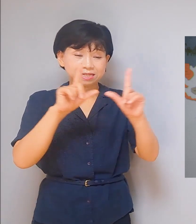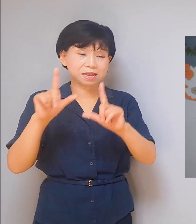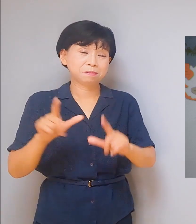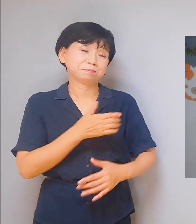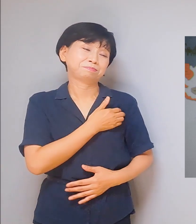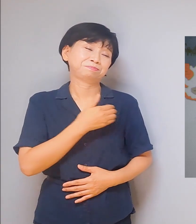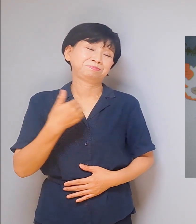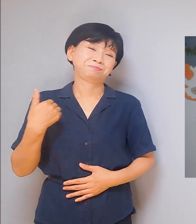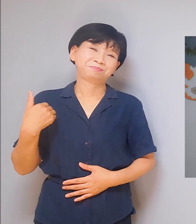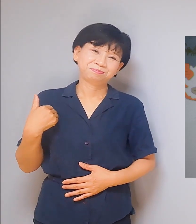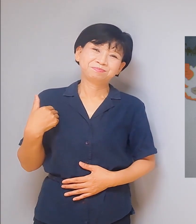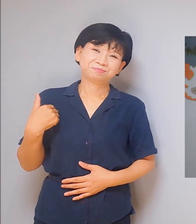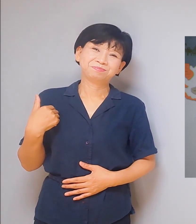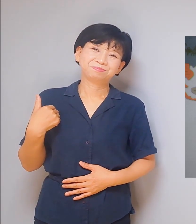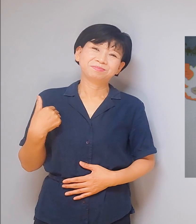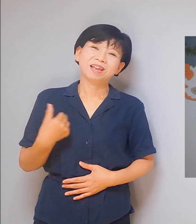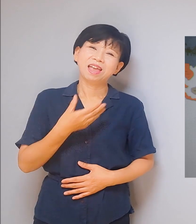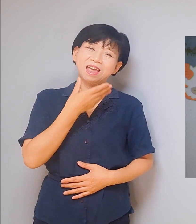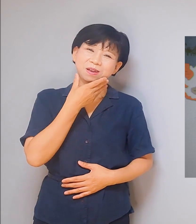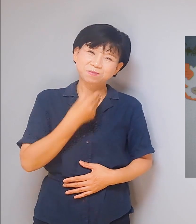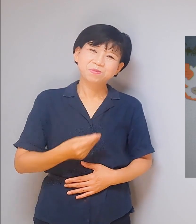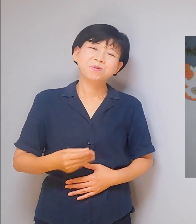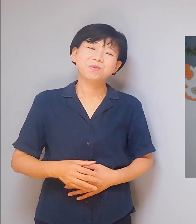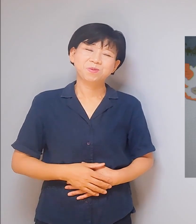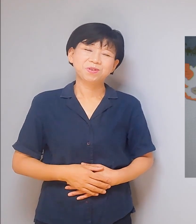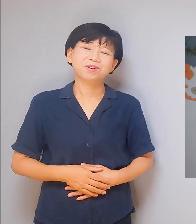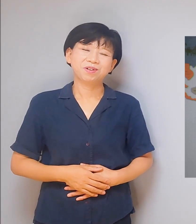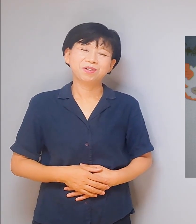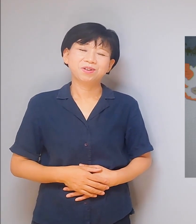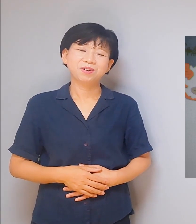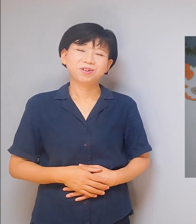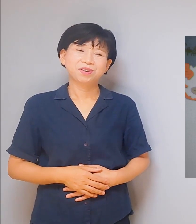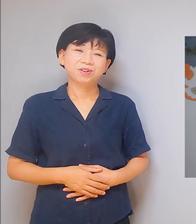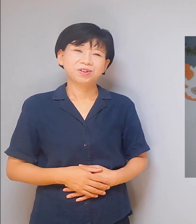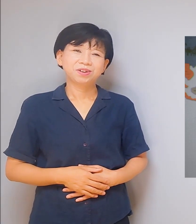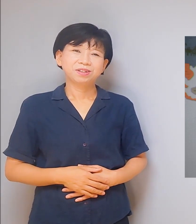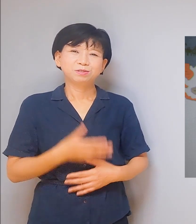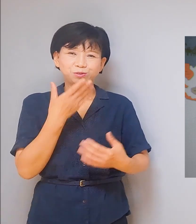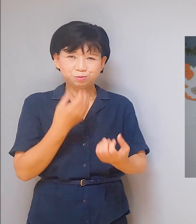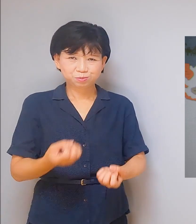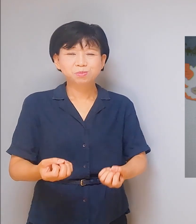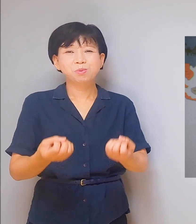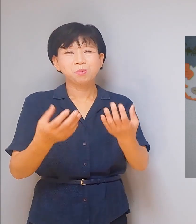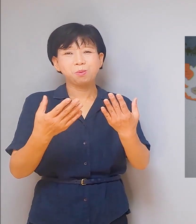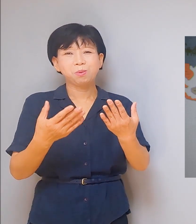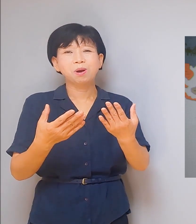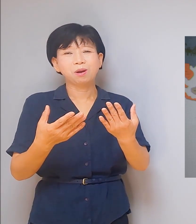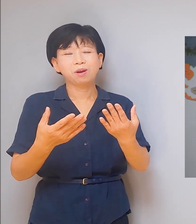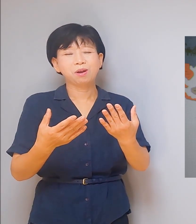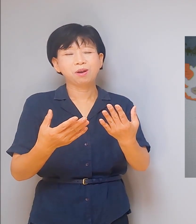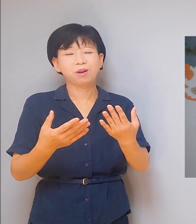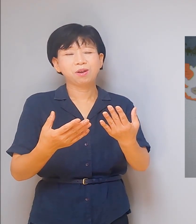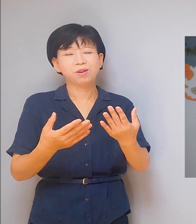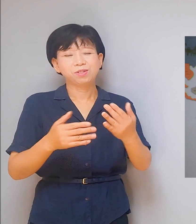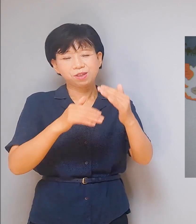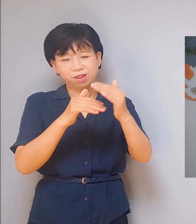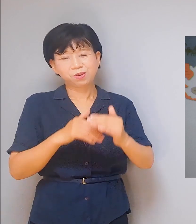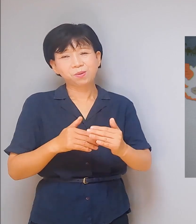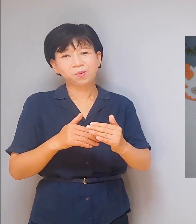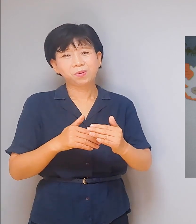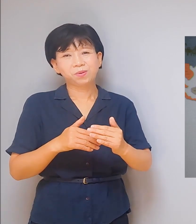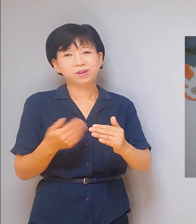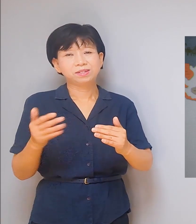삶은요, 이렇게 신자가 살면 좋겠다라고 할 정도의 추천의 내용이 있어요. 그런데